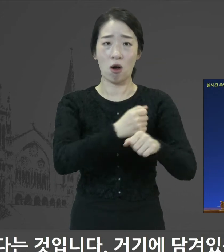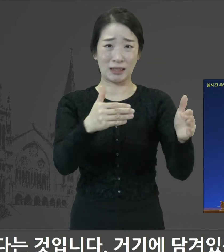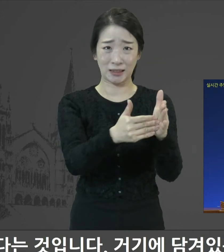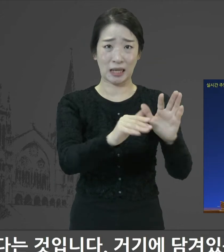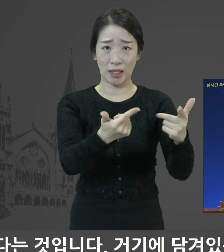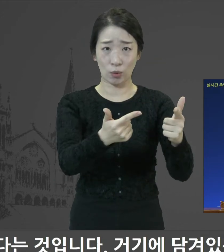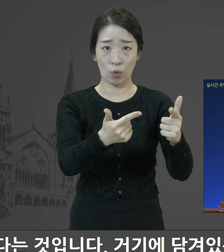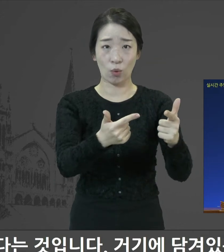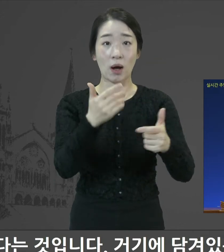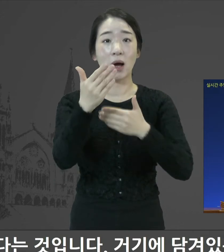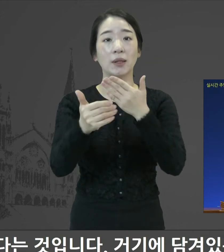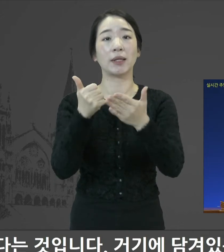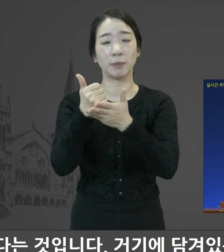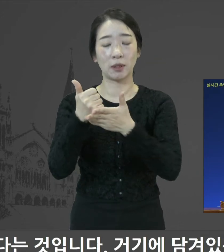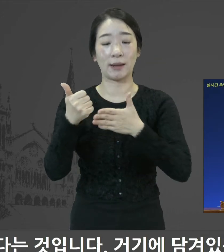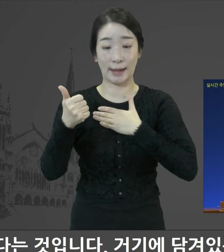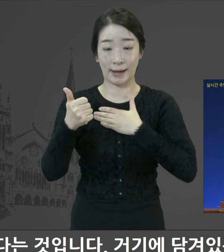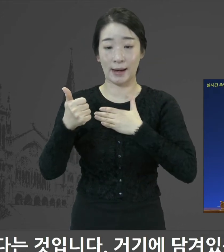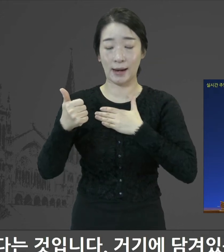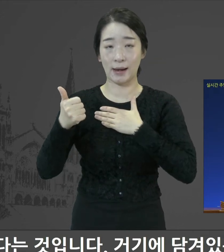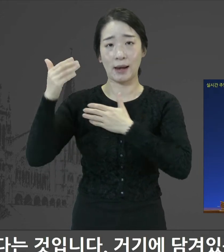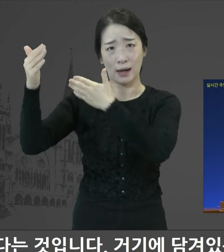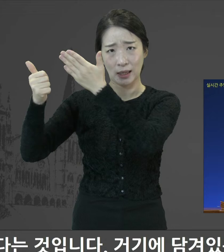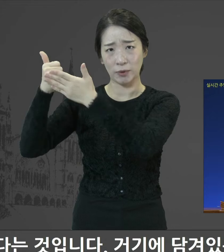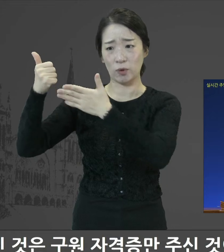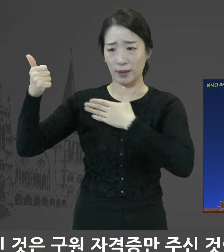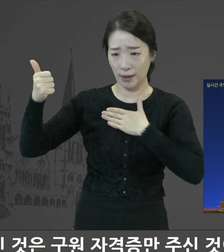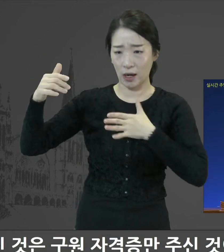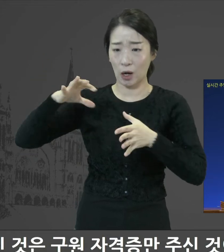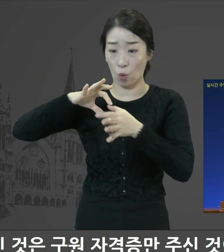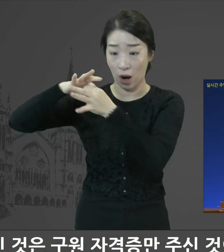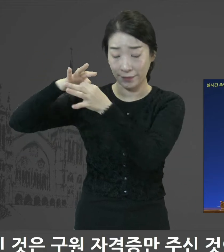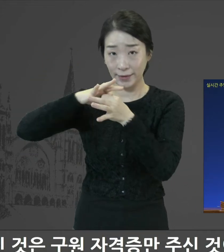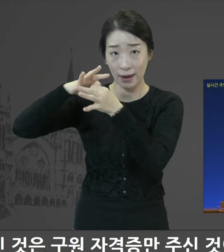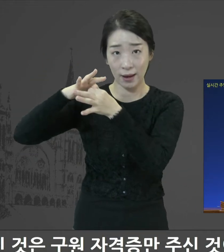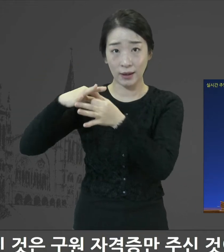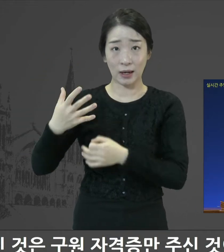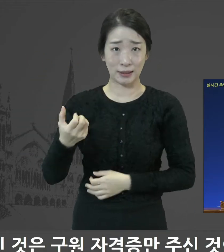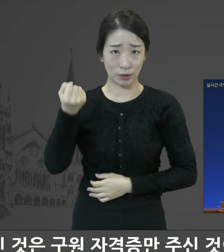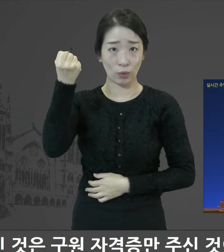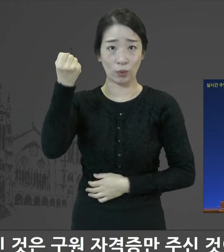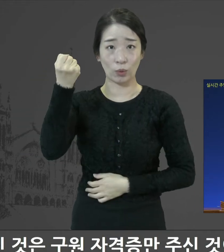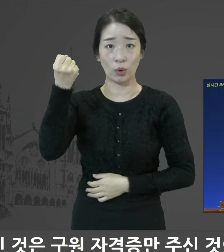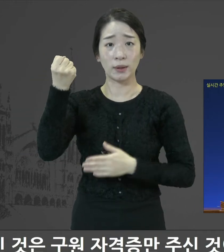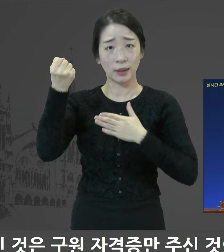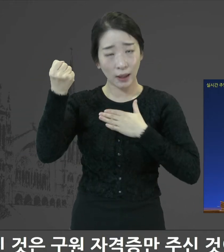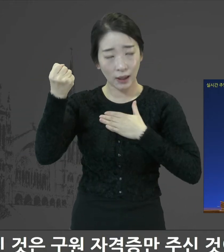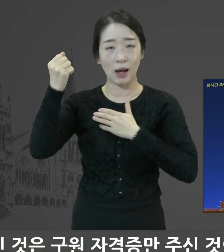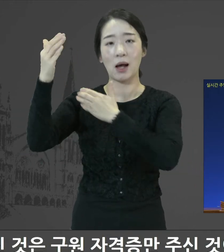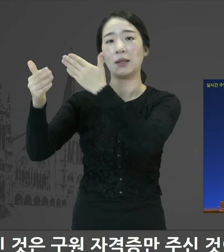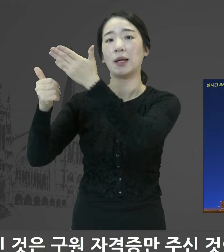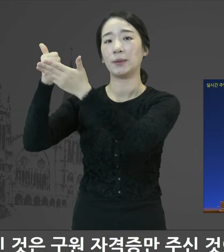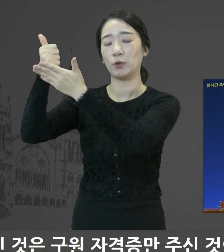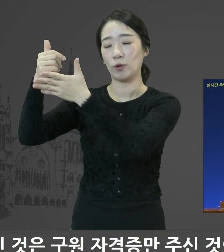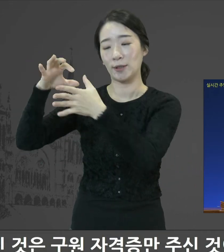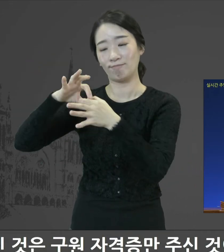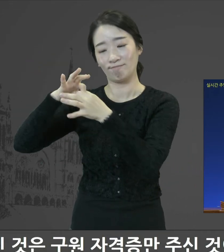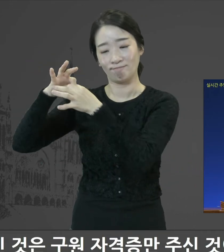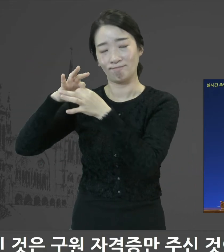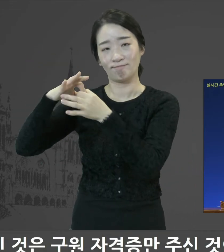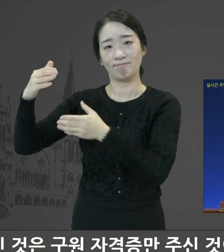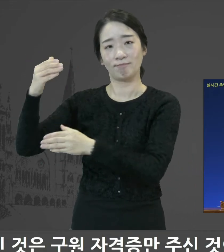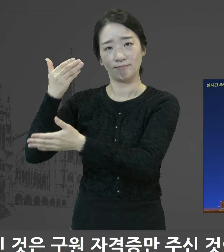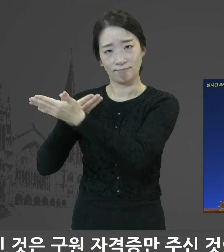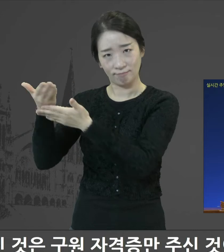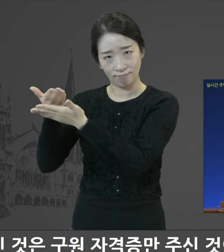하나님과 우리가 관계를 맺어서 우리가 정말 하나님과 관계 있는